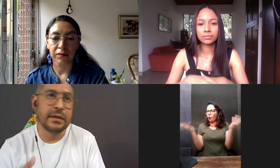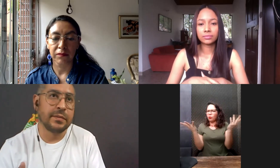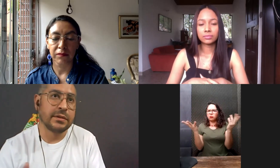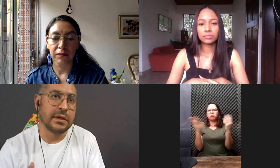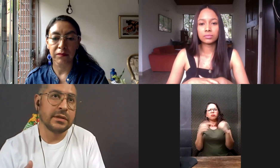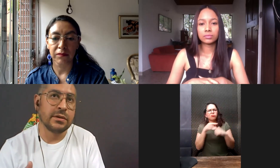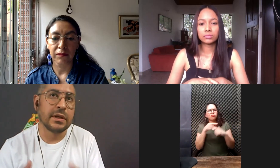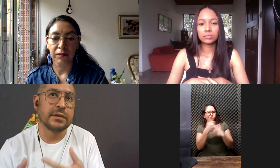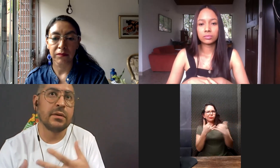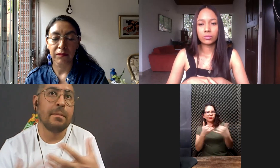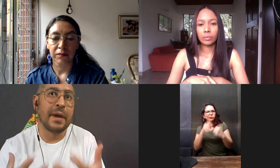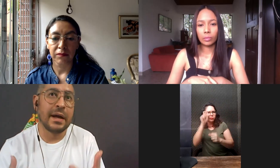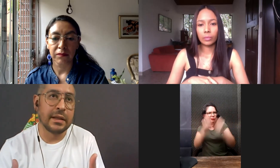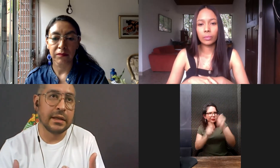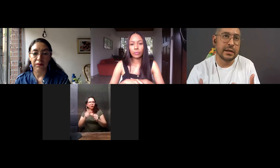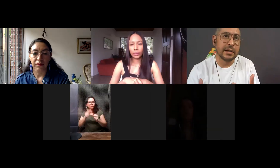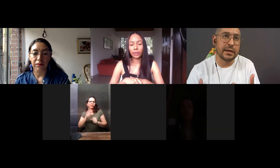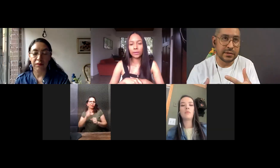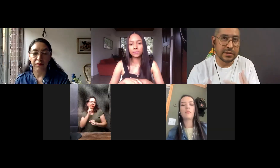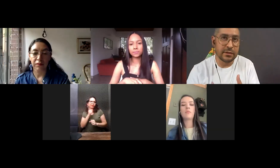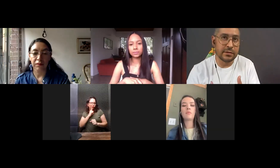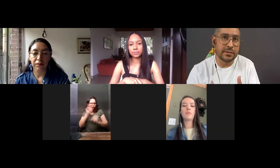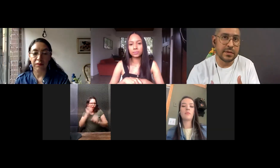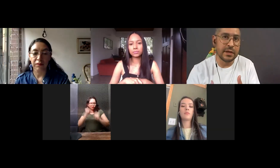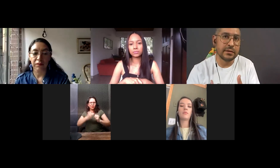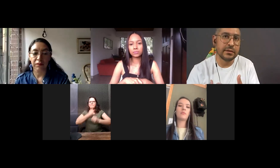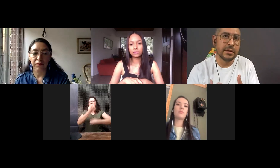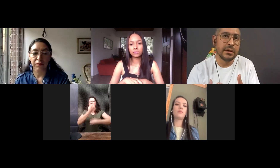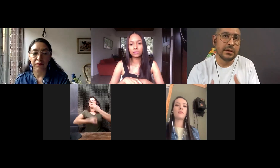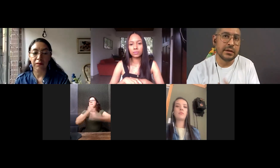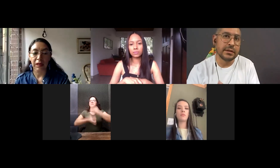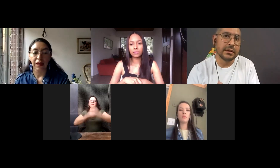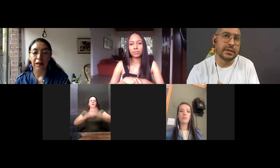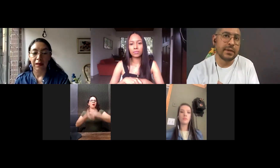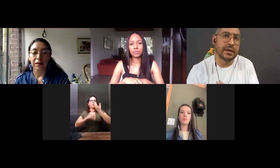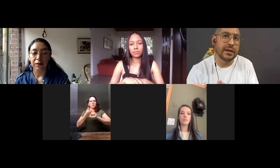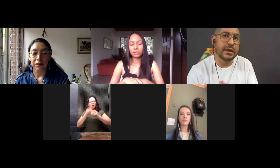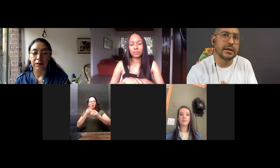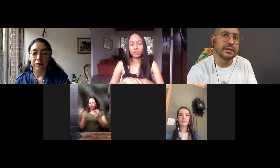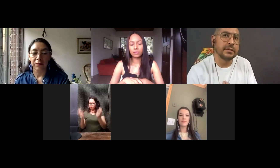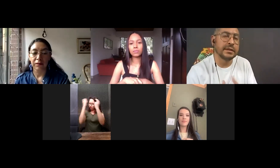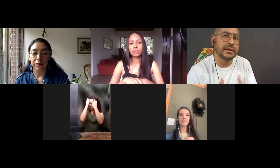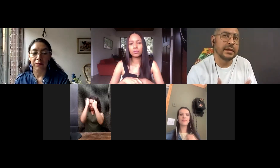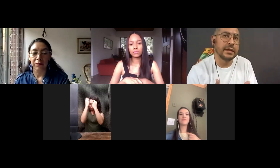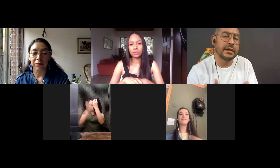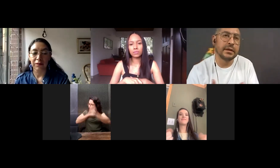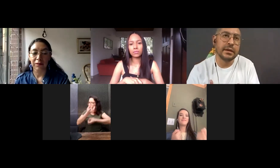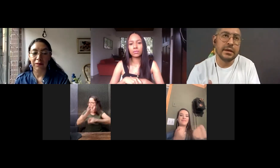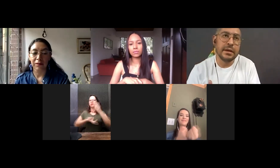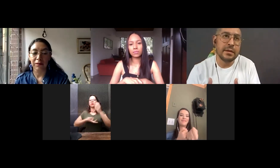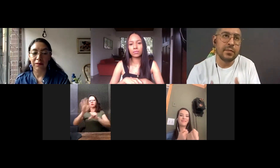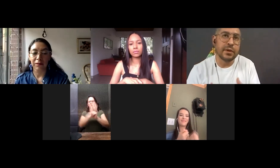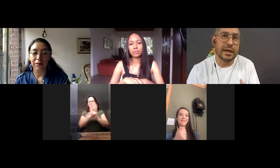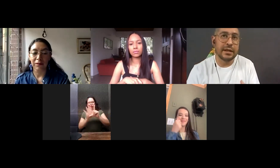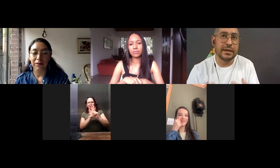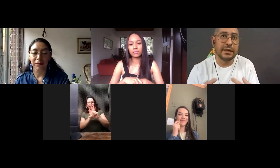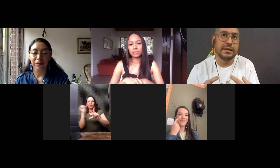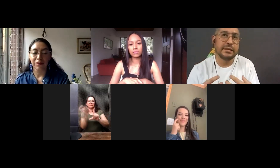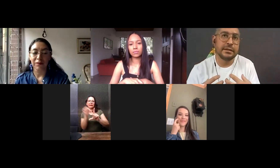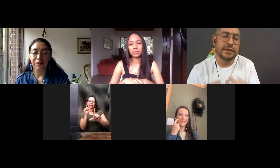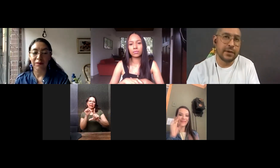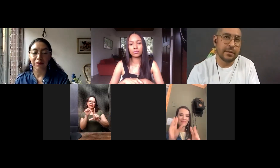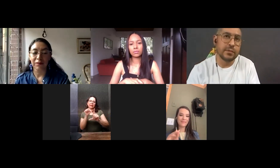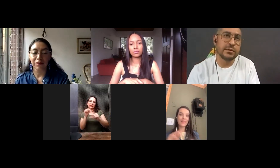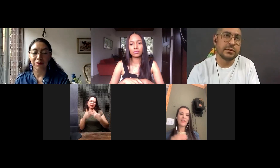que las personas sordas compartan, digamos, este conocimiento. Esa parte es bastante importante